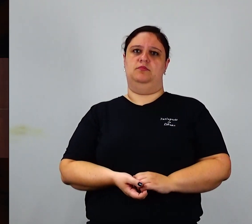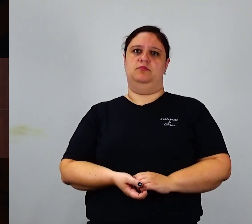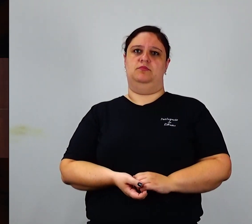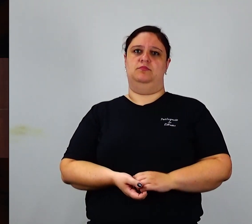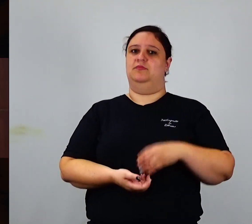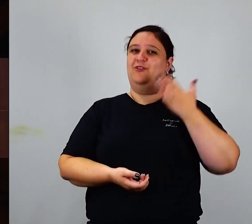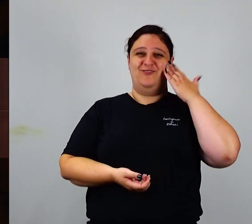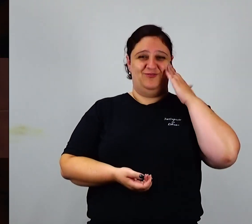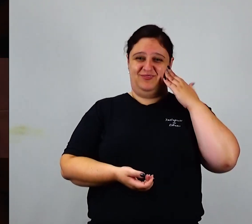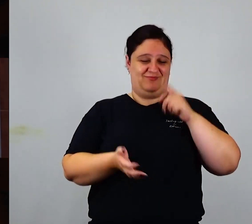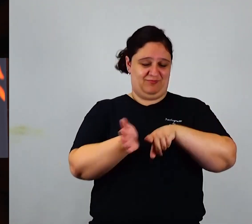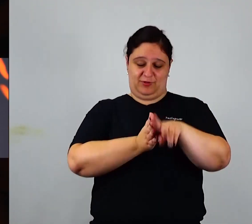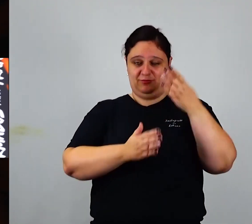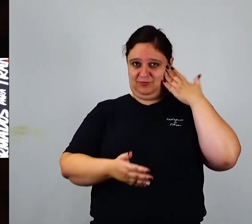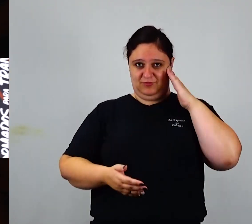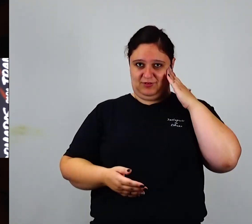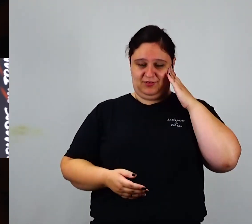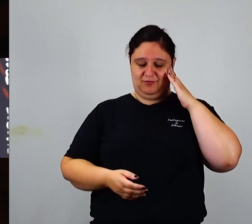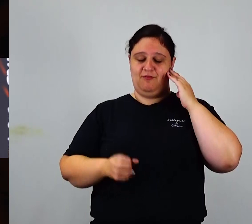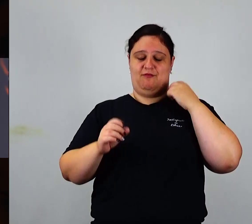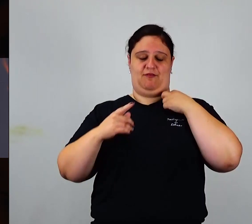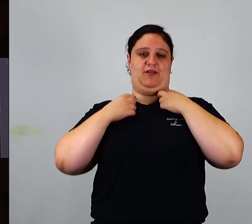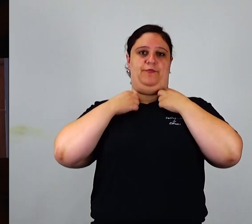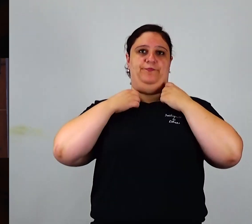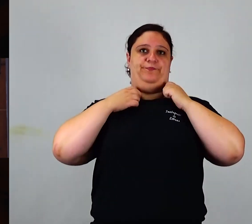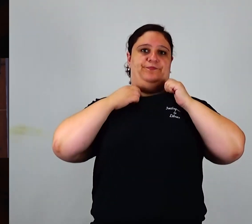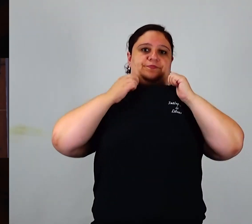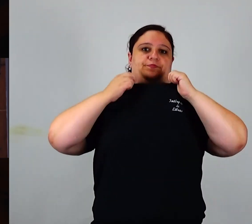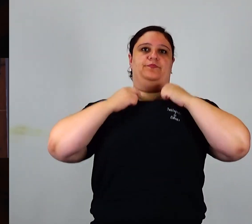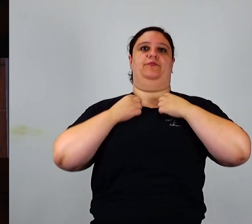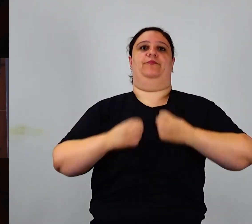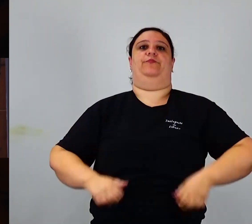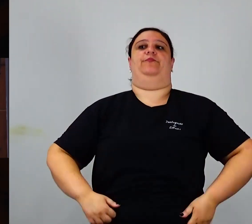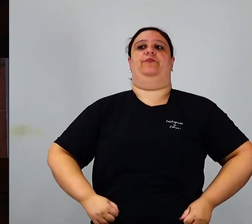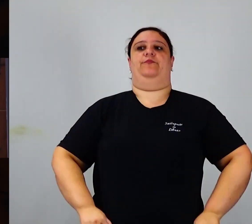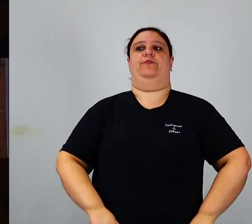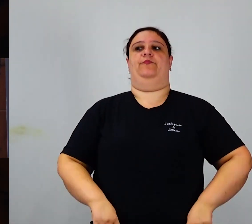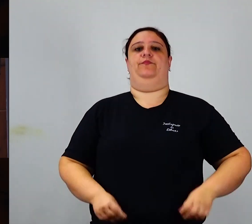Vocês não entenderam nem a pergunta, né? Muito menos a resposta.